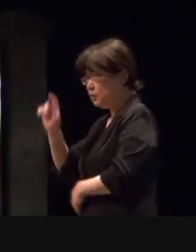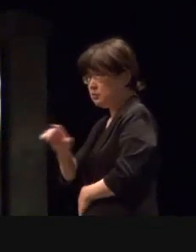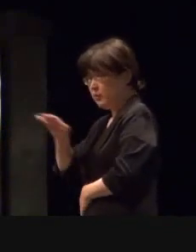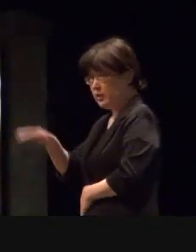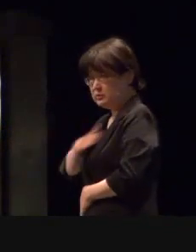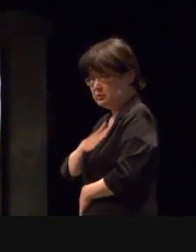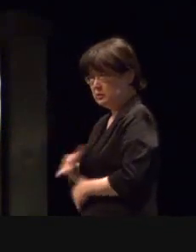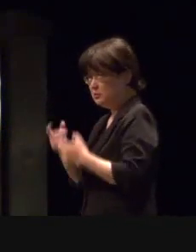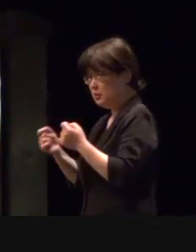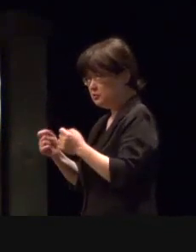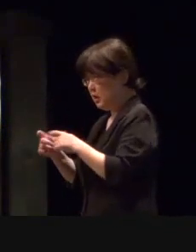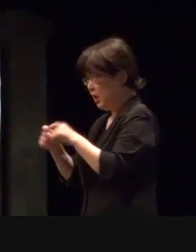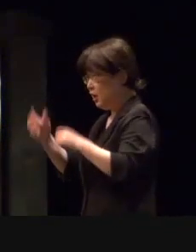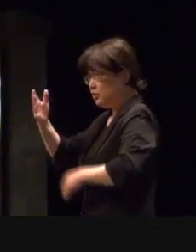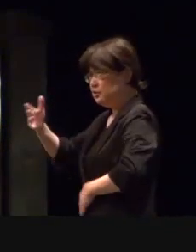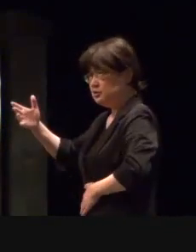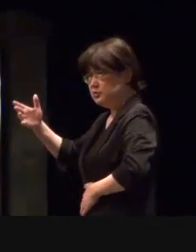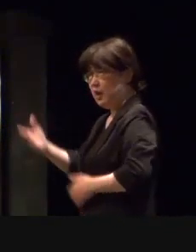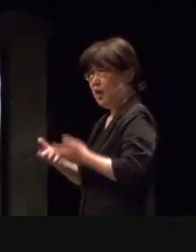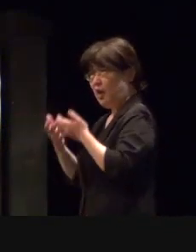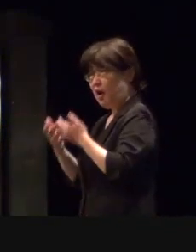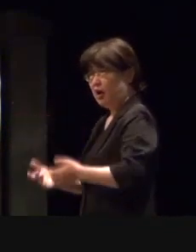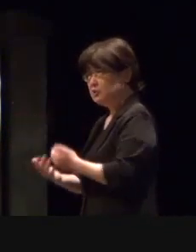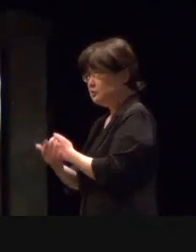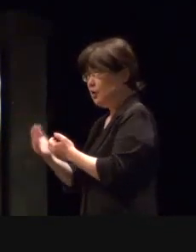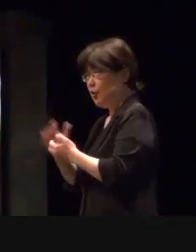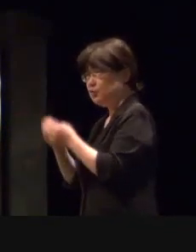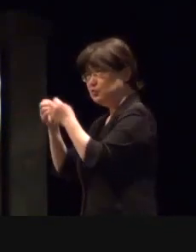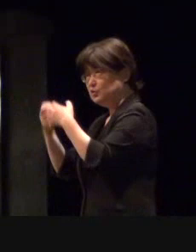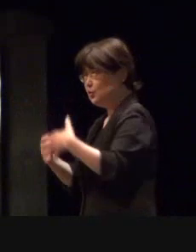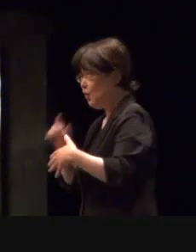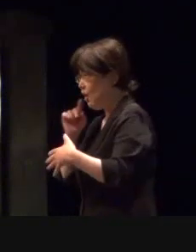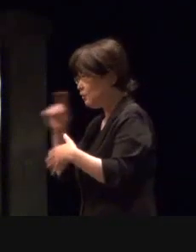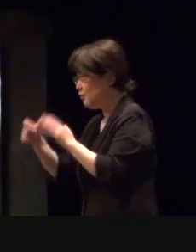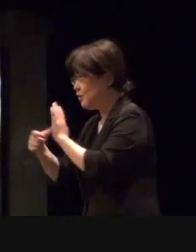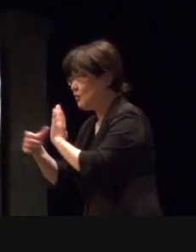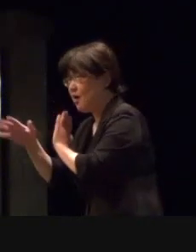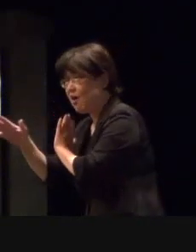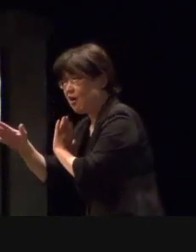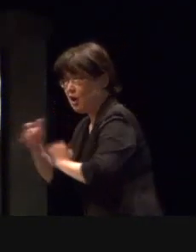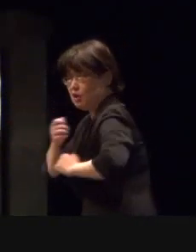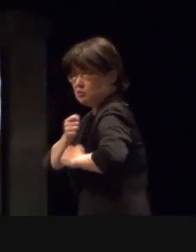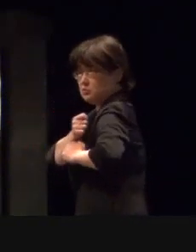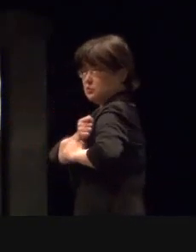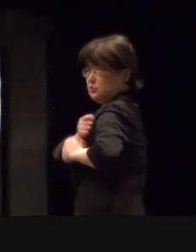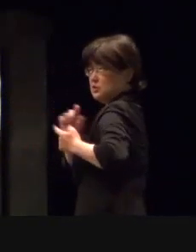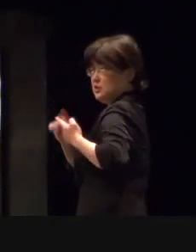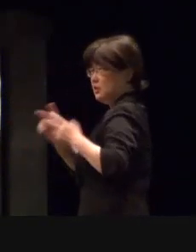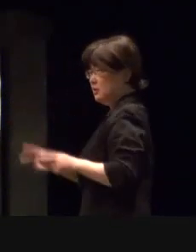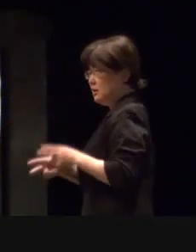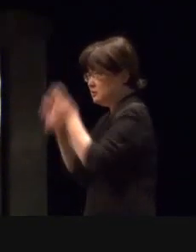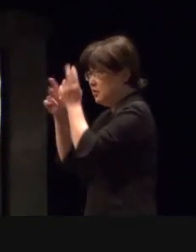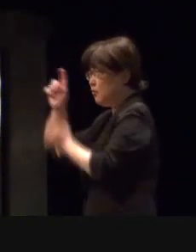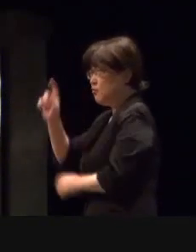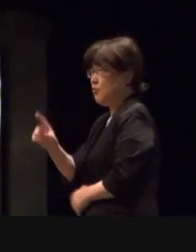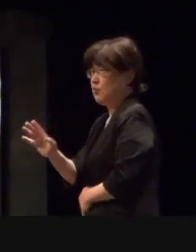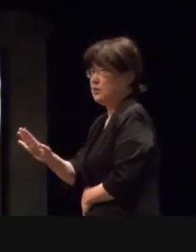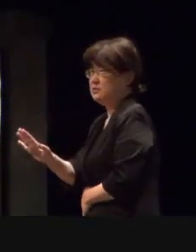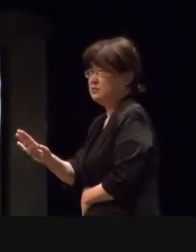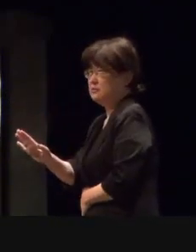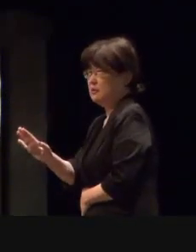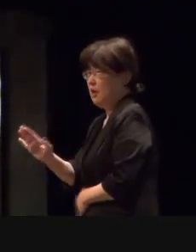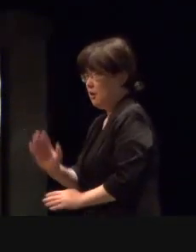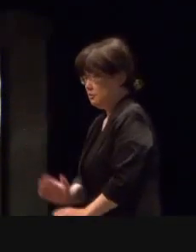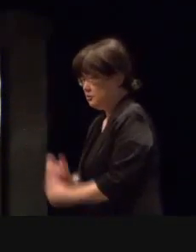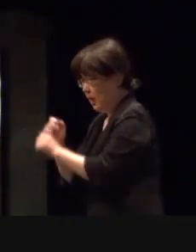ますけど、日米安全保障条約というような名前がある通り、要するに軍事的な専門領域です。